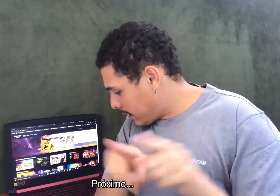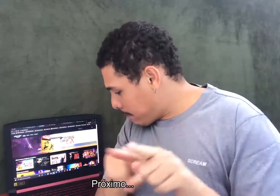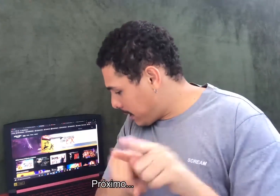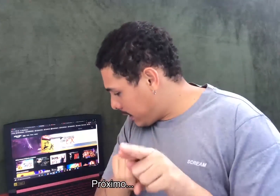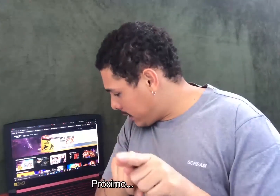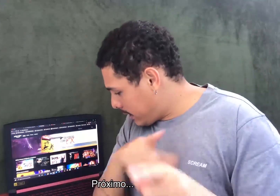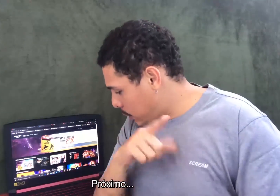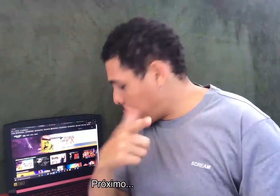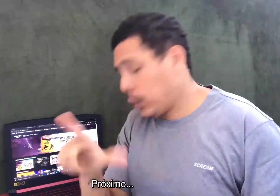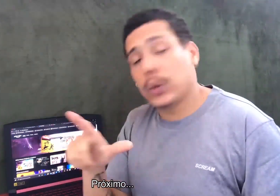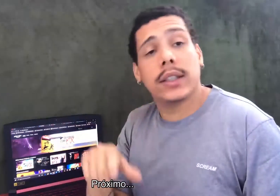Próximo.